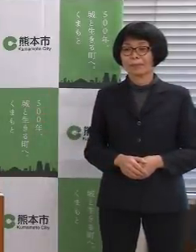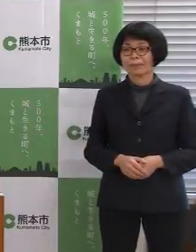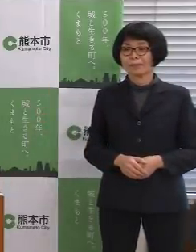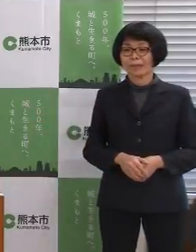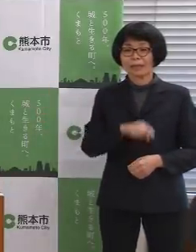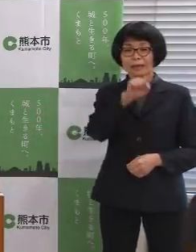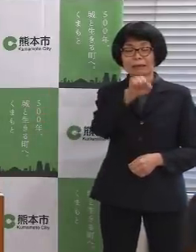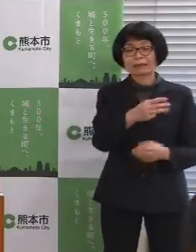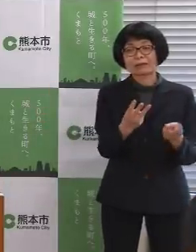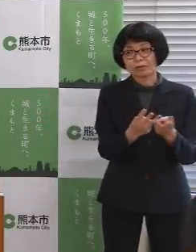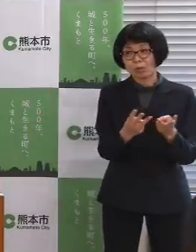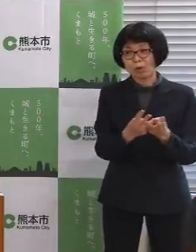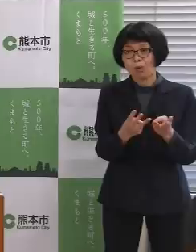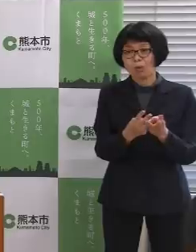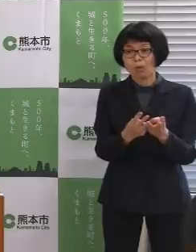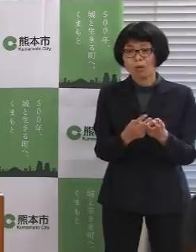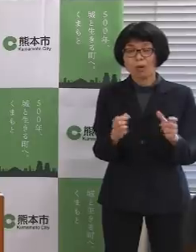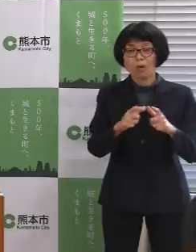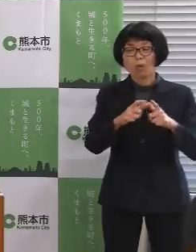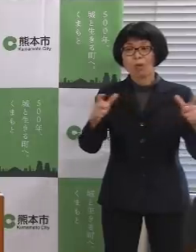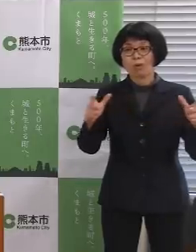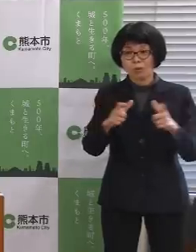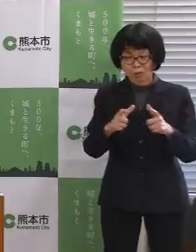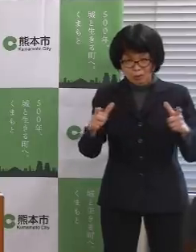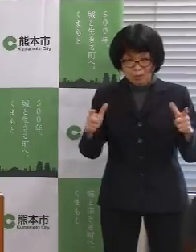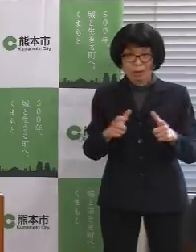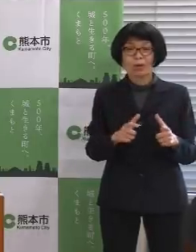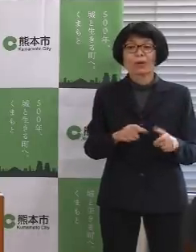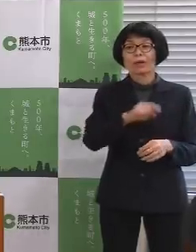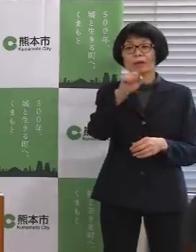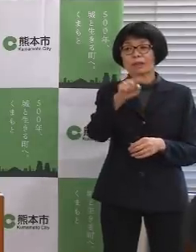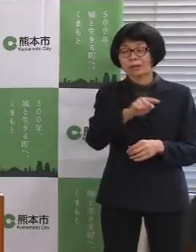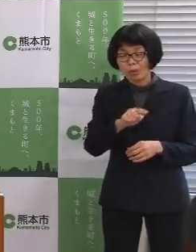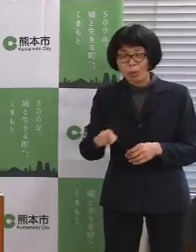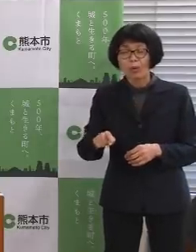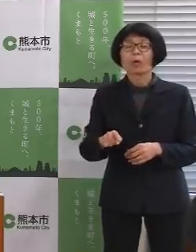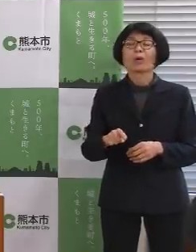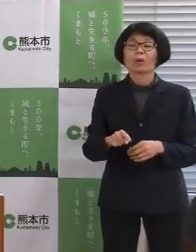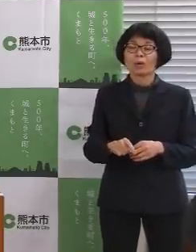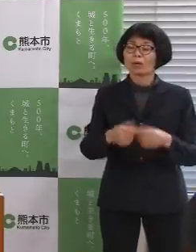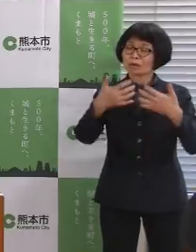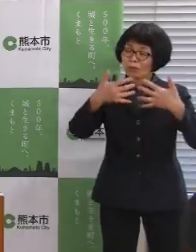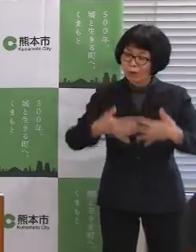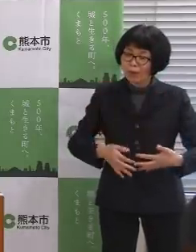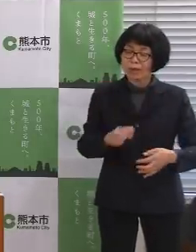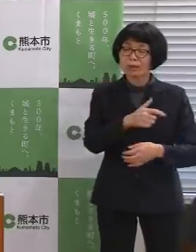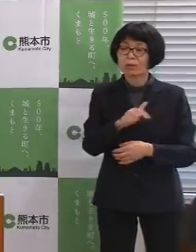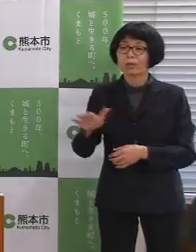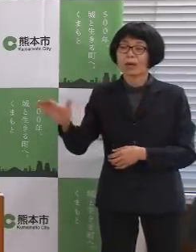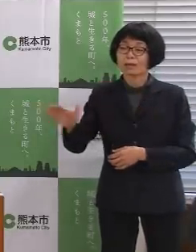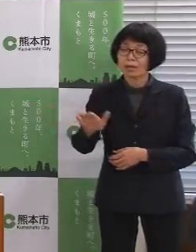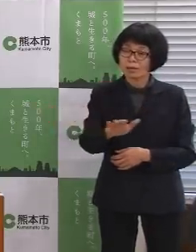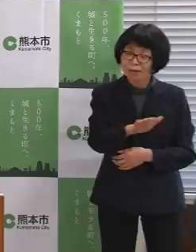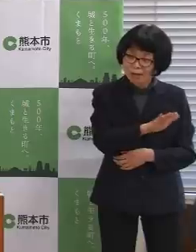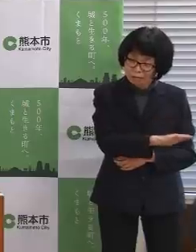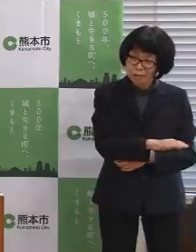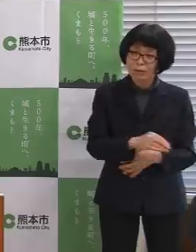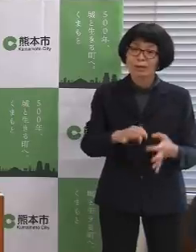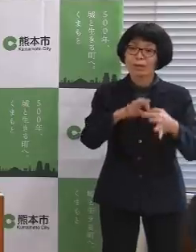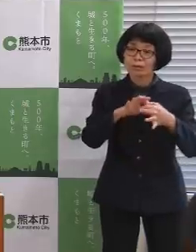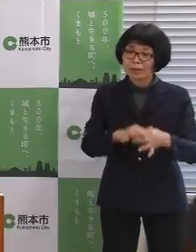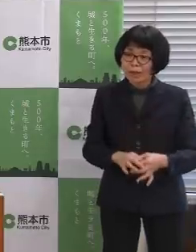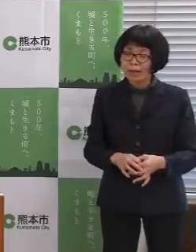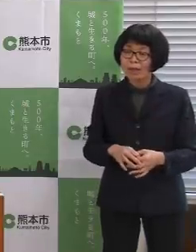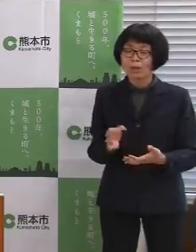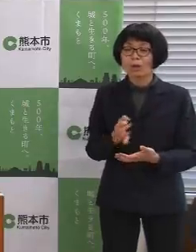人口規模、それからマンパワー、こういったものによってですね、随分 変わるということはですね、